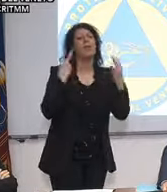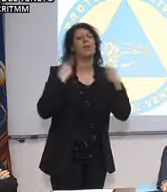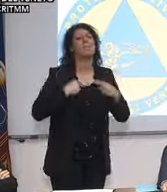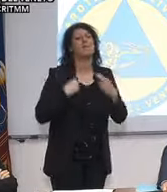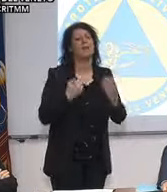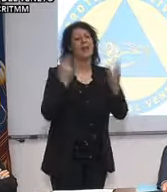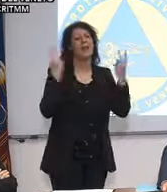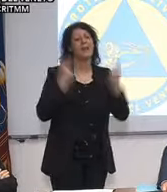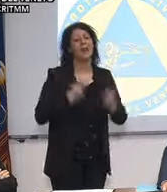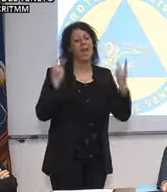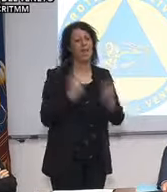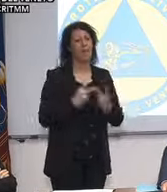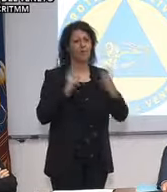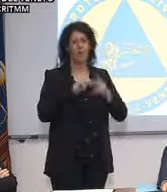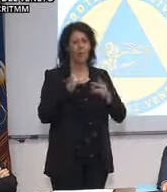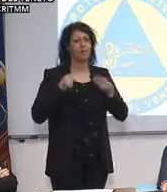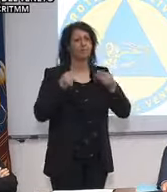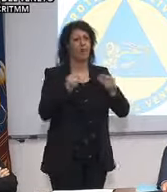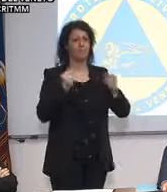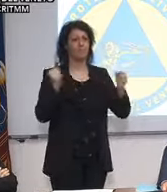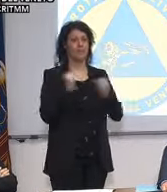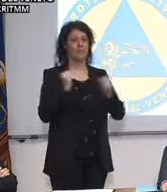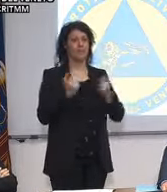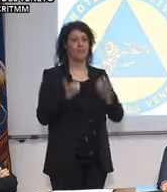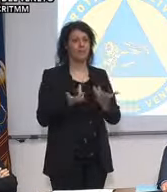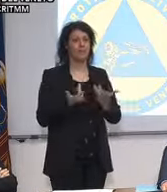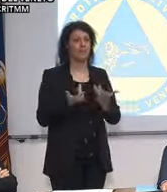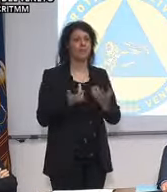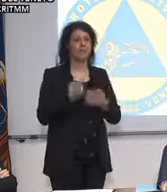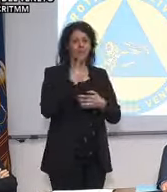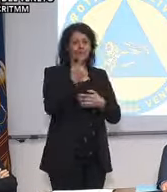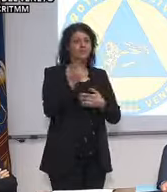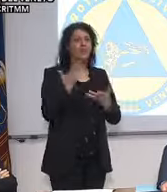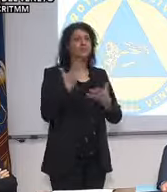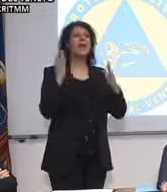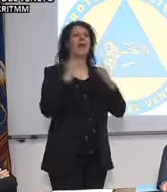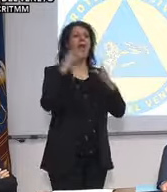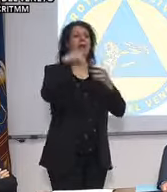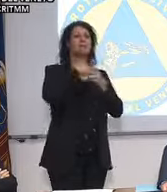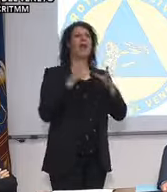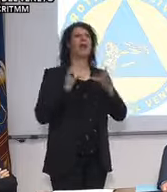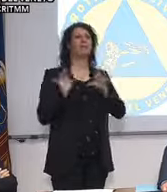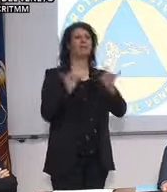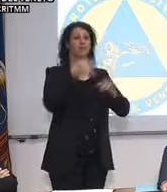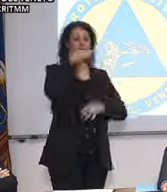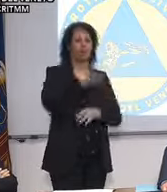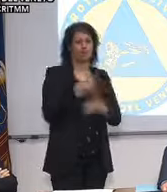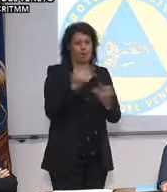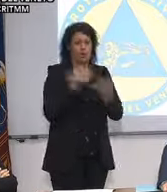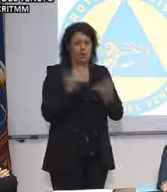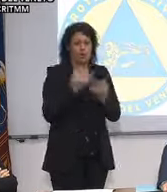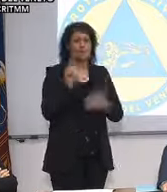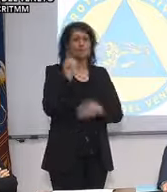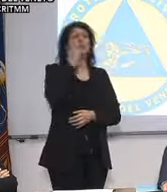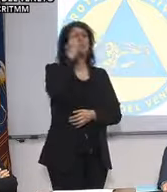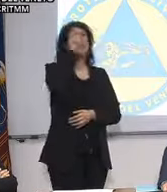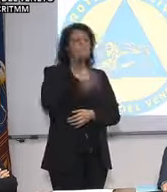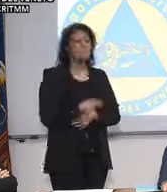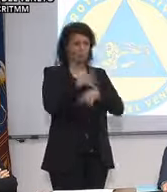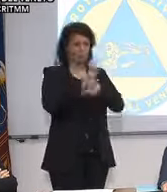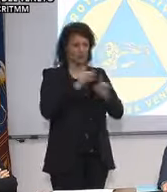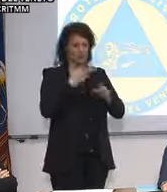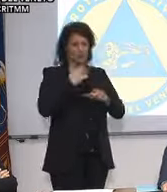le persone. Dire, ma in casa è un luogo di infezione, è ovvio che se c'è un positivo in casa c'è il rischio che si crei un cenacolo, no?